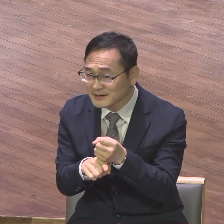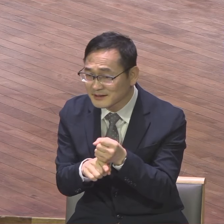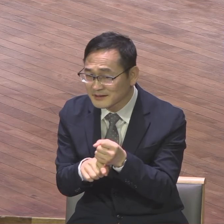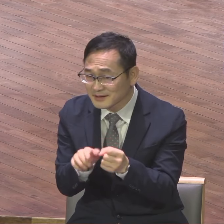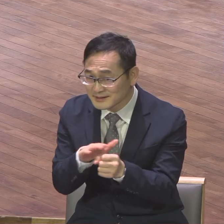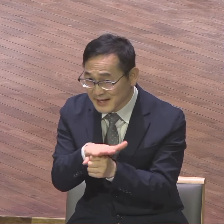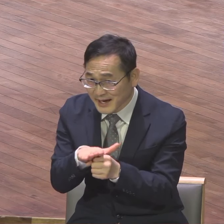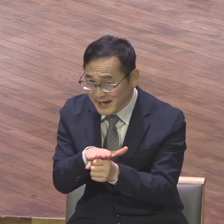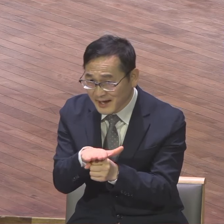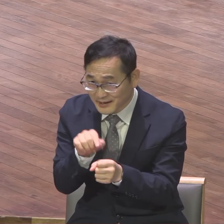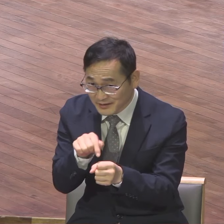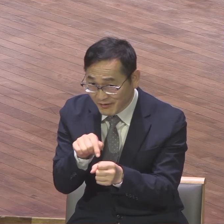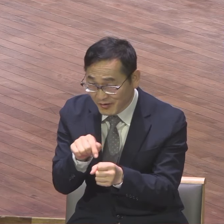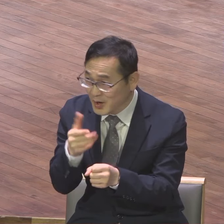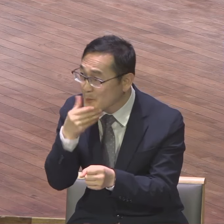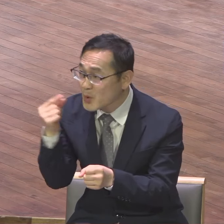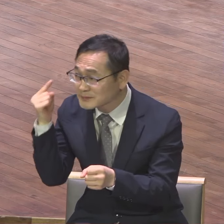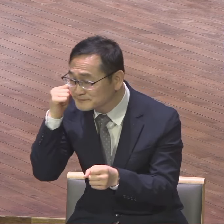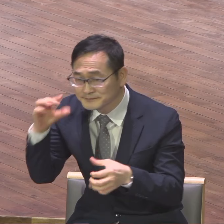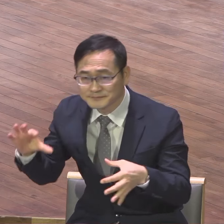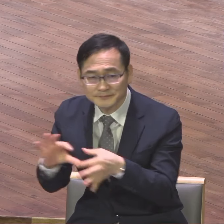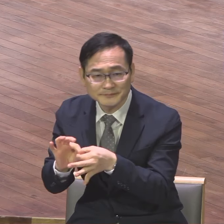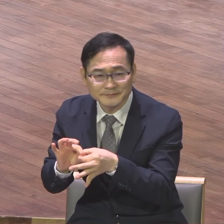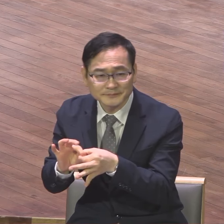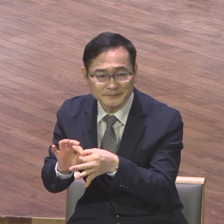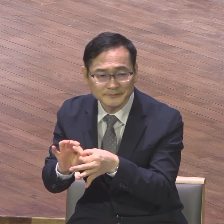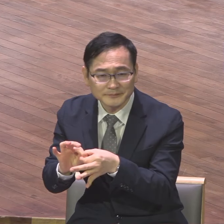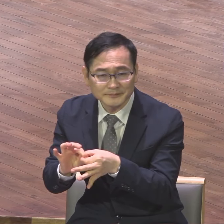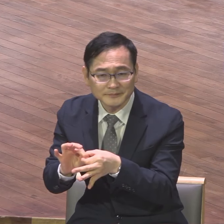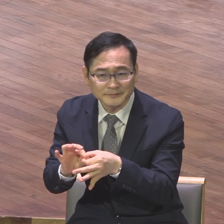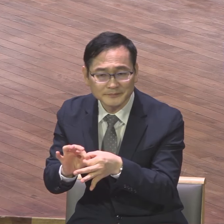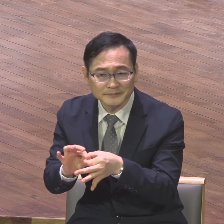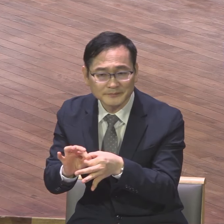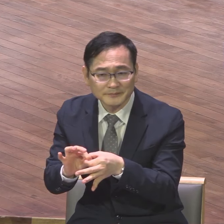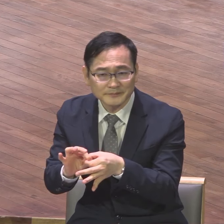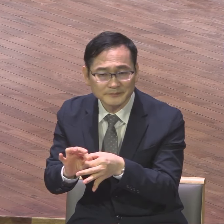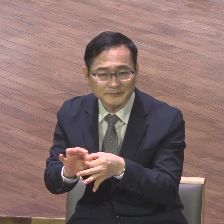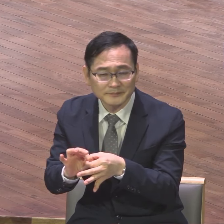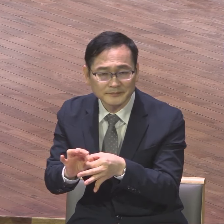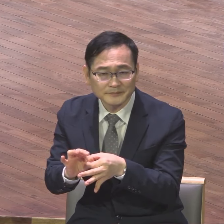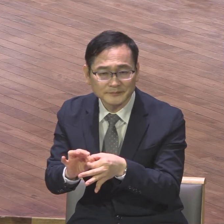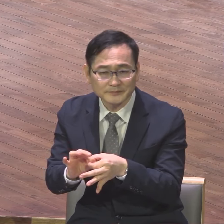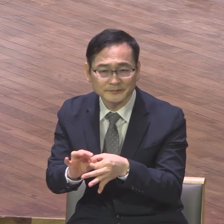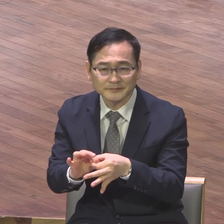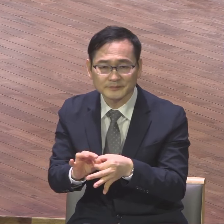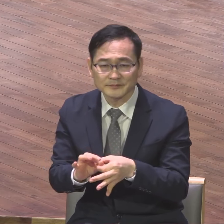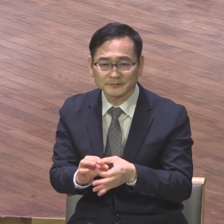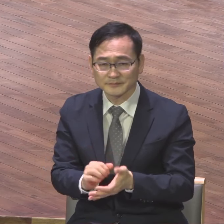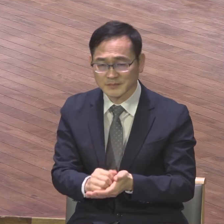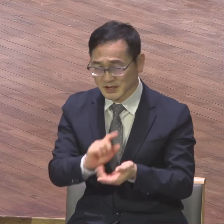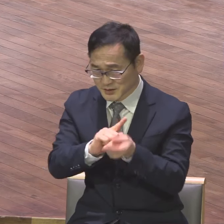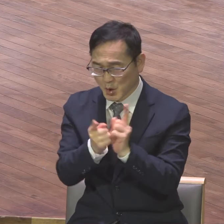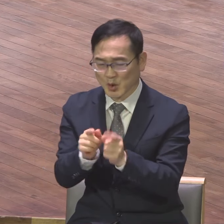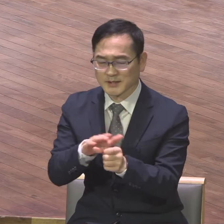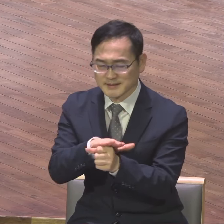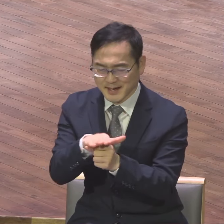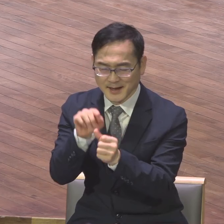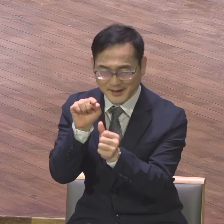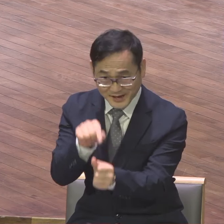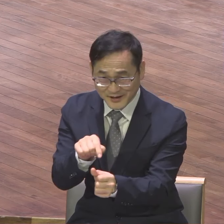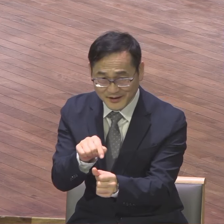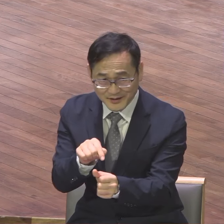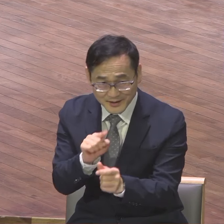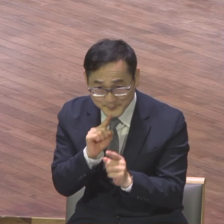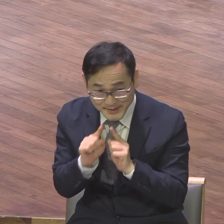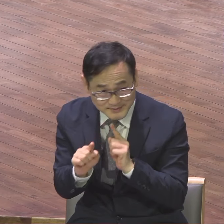가지고 복음적으로 접근하고 있습니다. 사랑이란 개념. 자, 오늘 본문을 통해서 뭐요? 서로 사랑하라라고